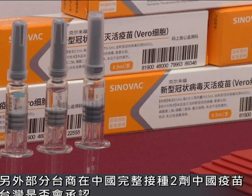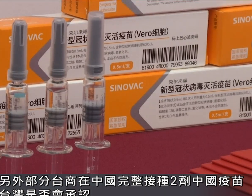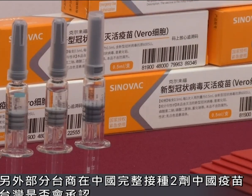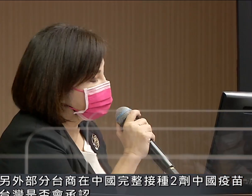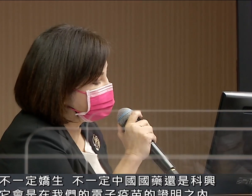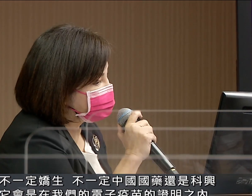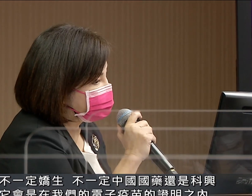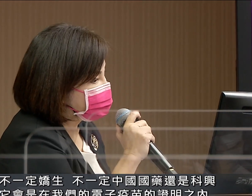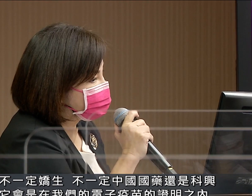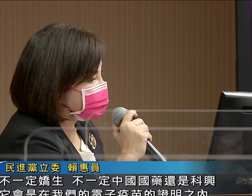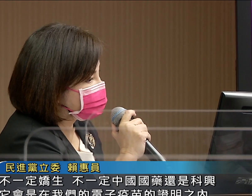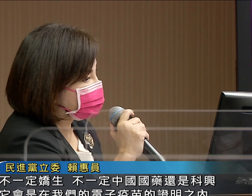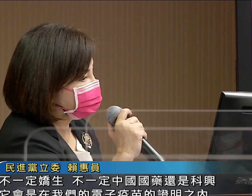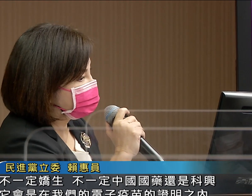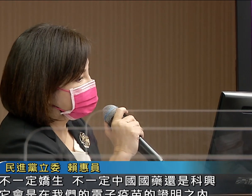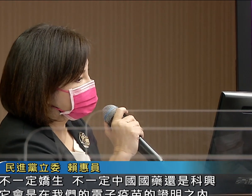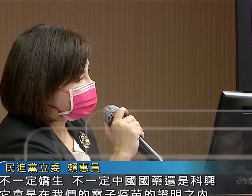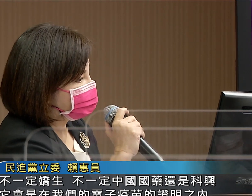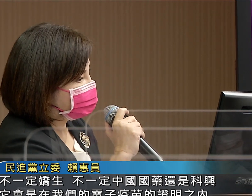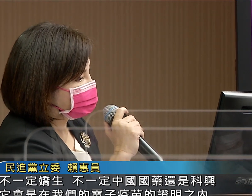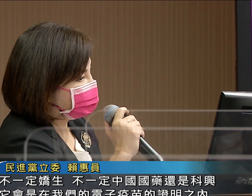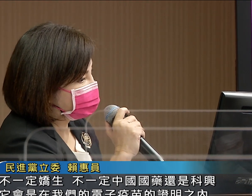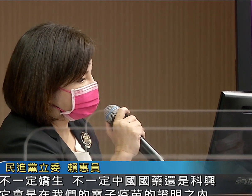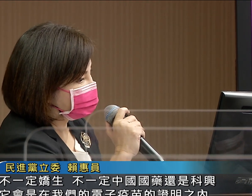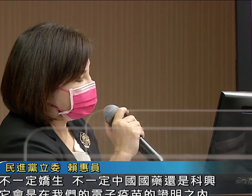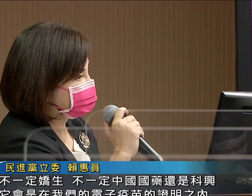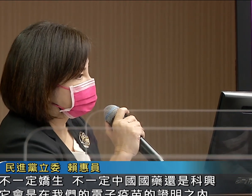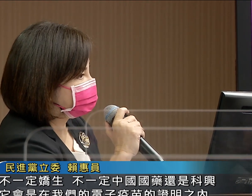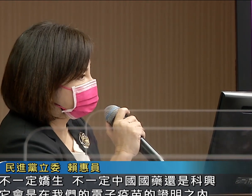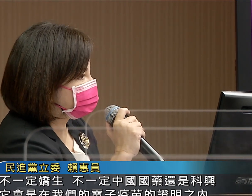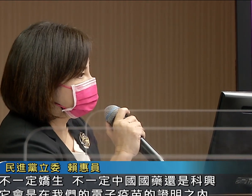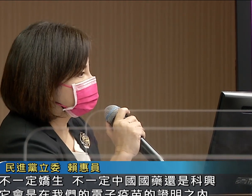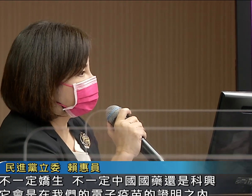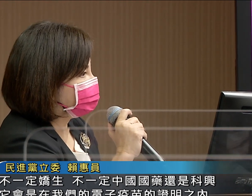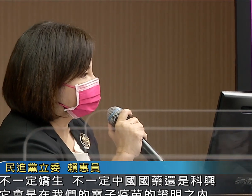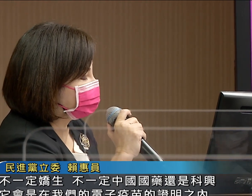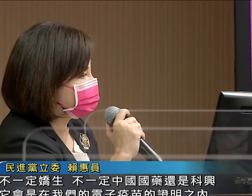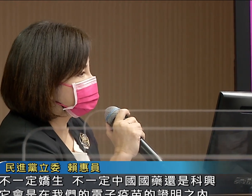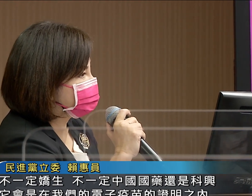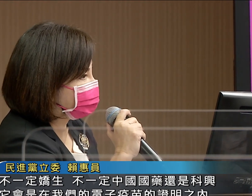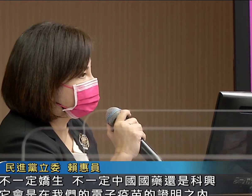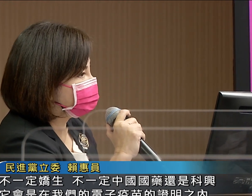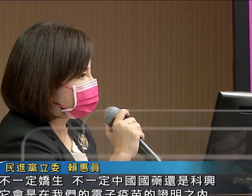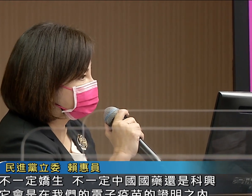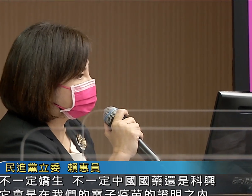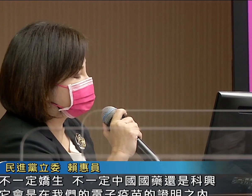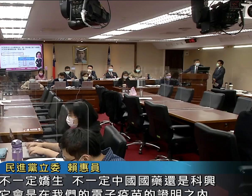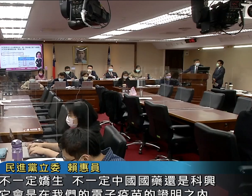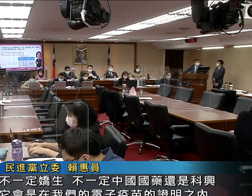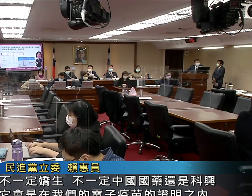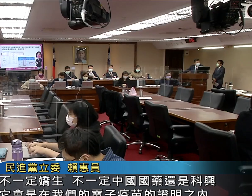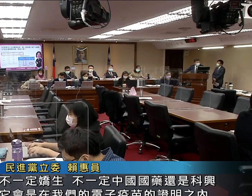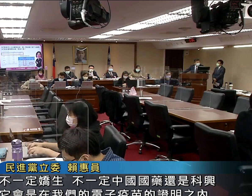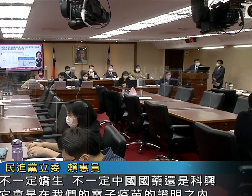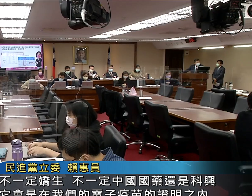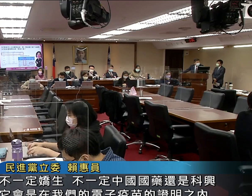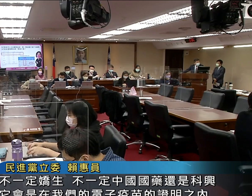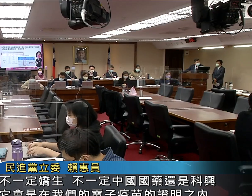认？ 不一定交生，不一定中国国药还是科兴，它会是在我们的电子疫苗的证明之内